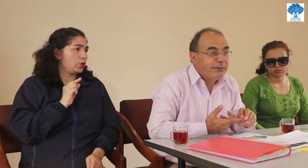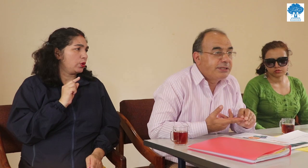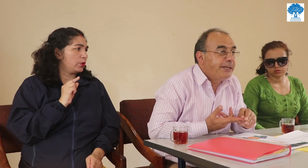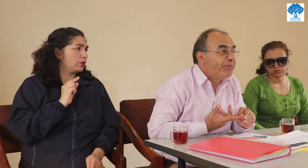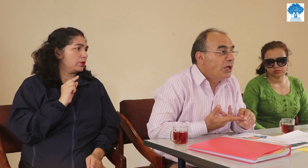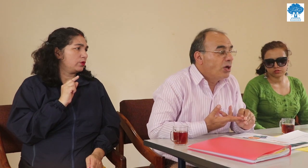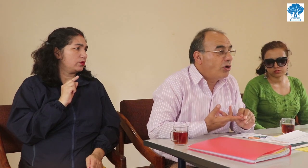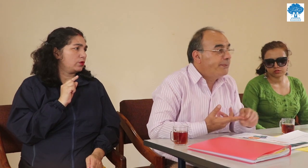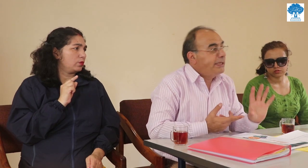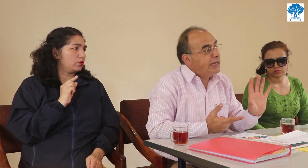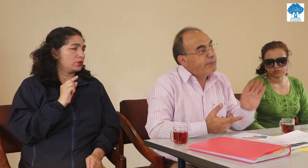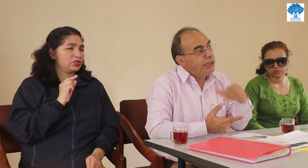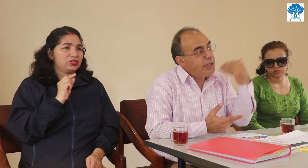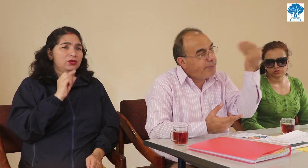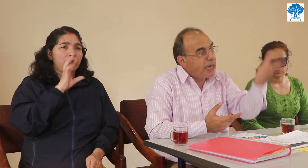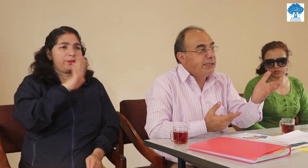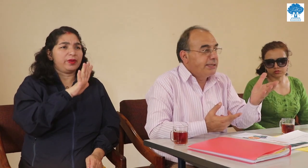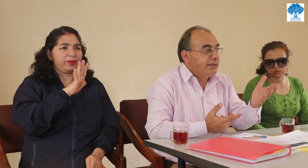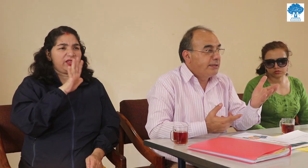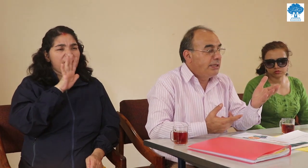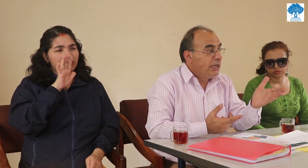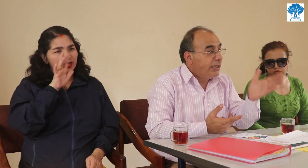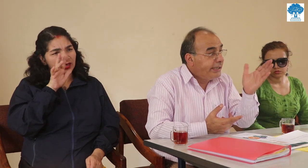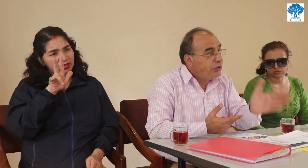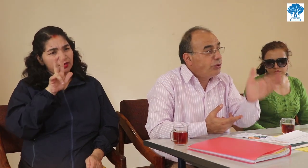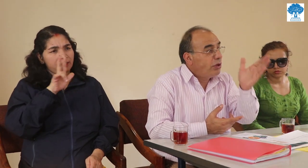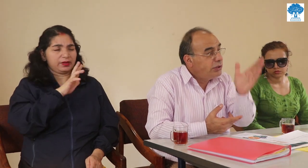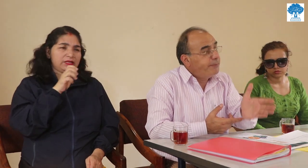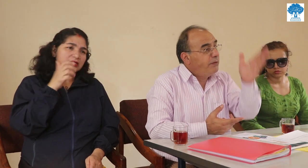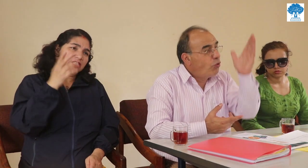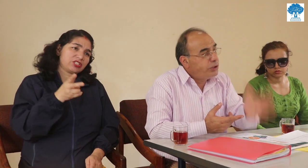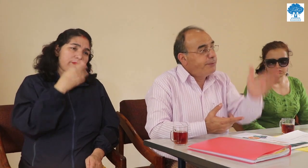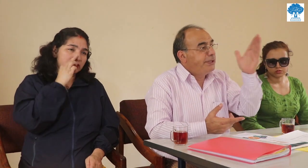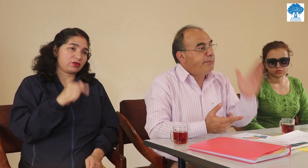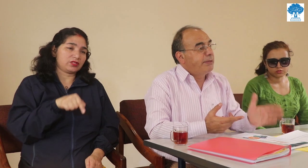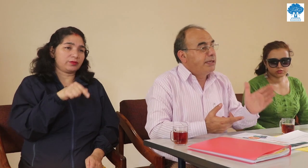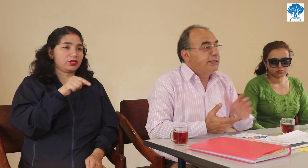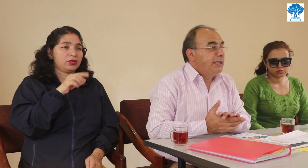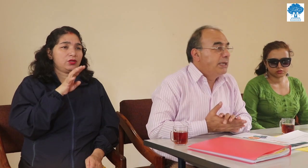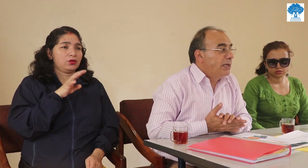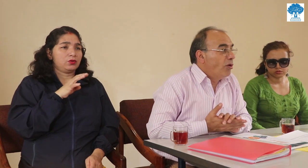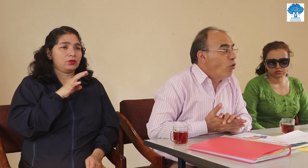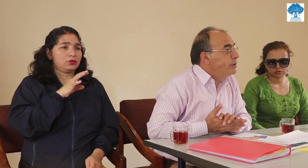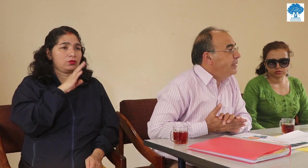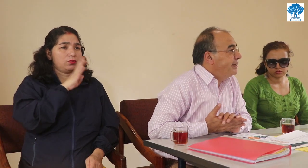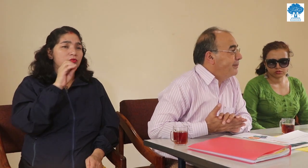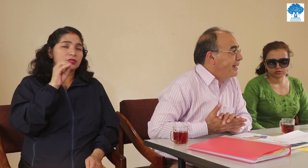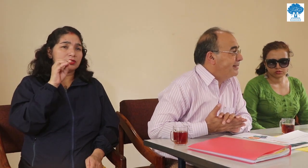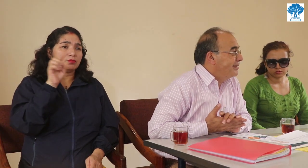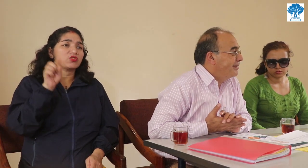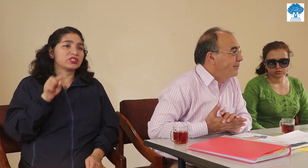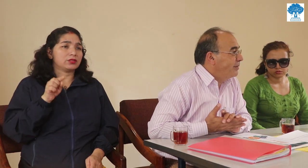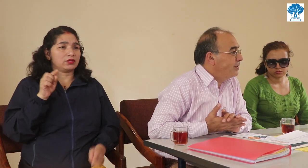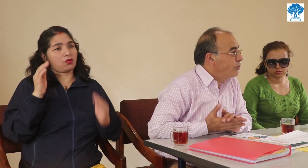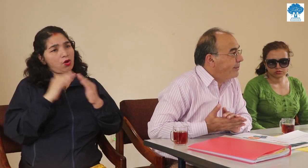छौँ. भनेपछि अझै पनि काम धेरै बाँकी नै छ कि इन्स्टिट्युट अझै पनि 40% चाहिँ होम डेलिभरी